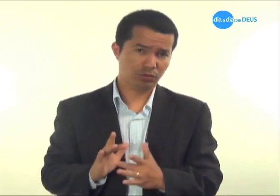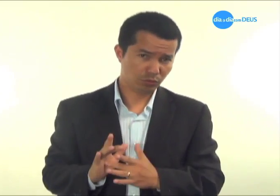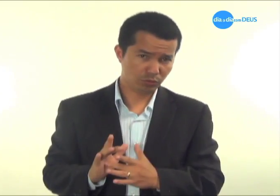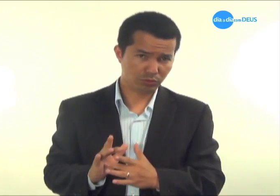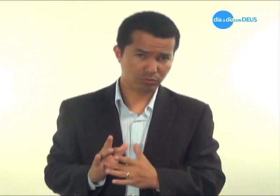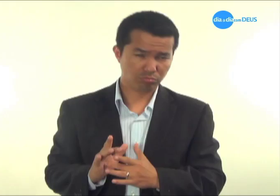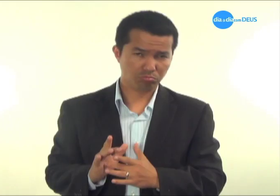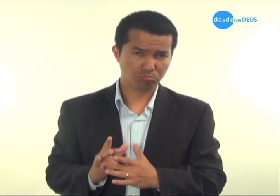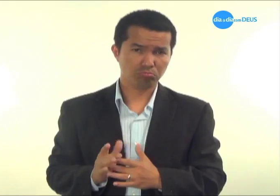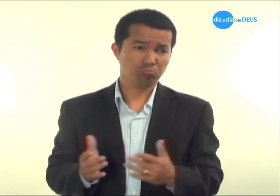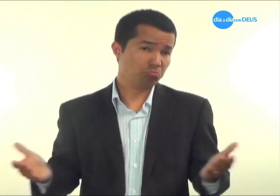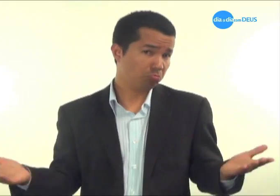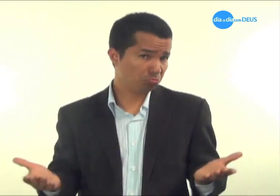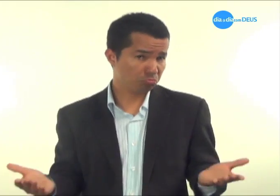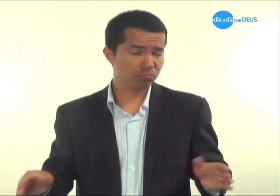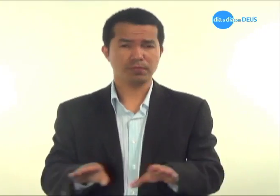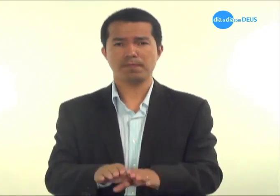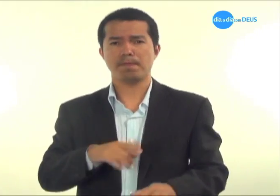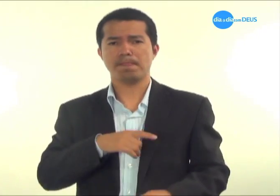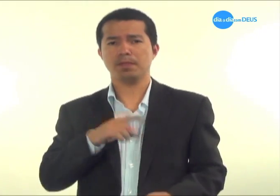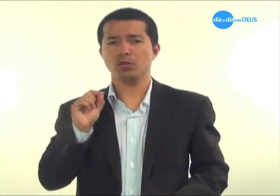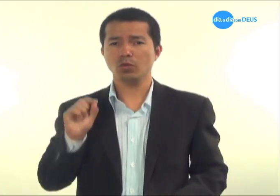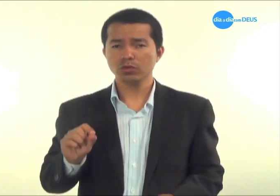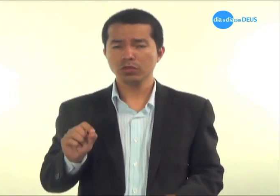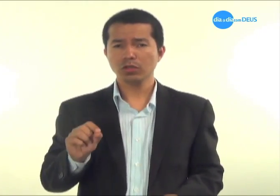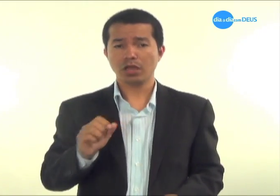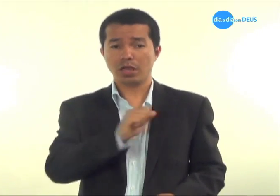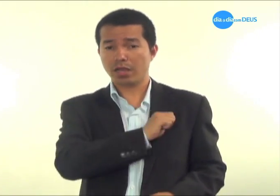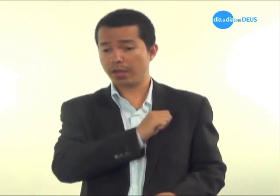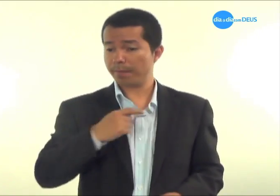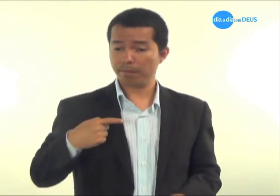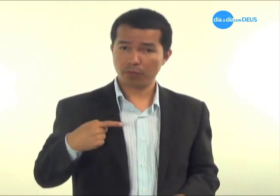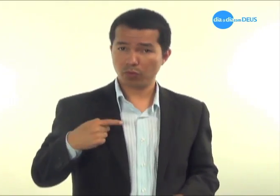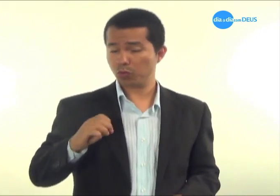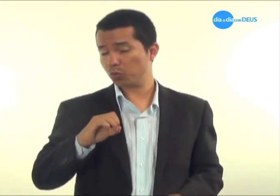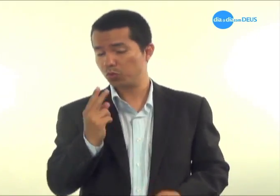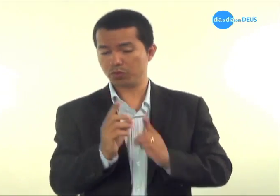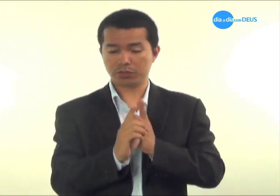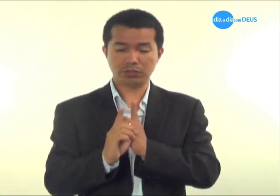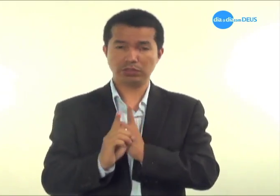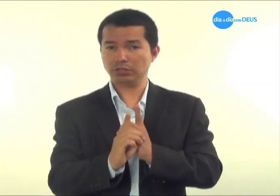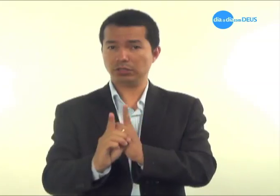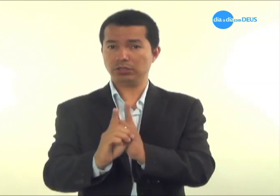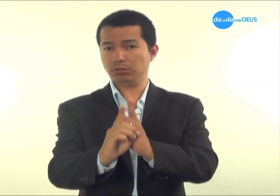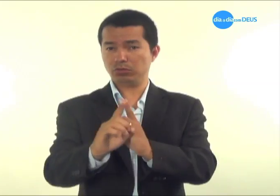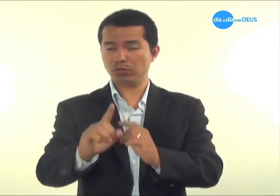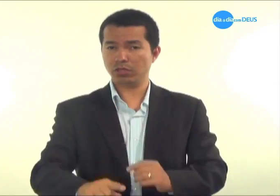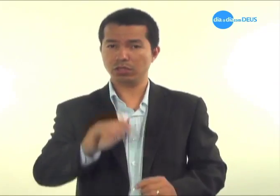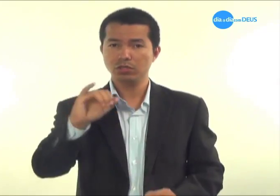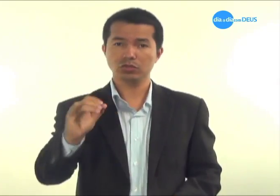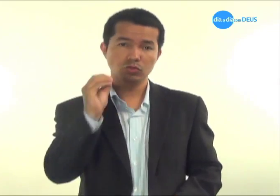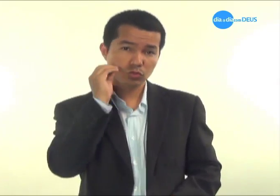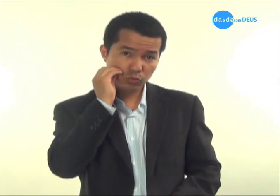de Jesus, chamado nesse contexto de apóstolo, no verso 14 desse mesmo texto,